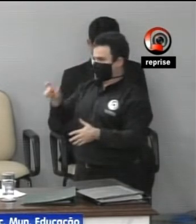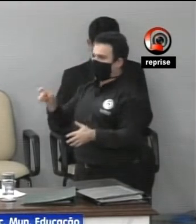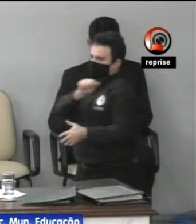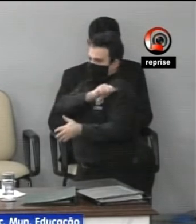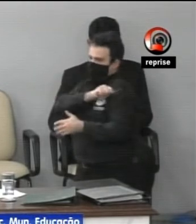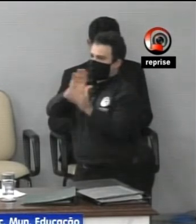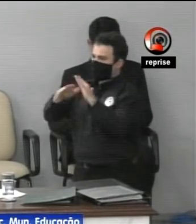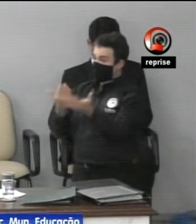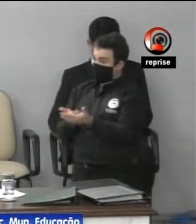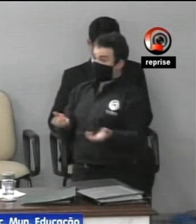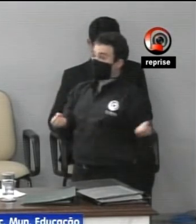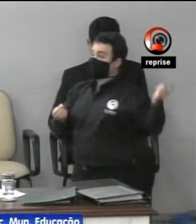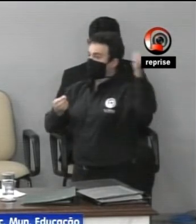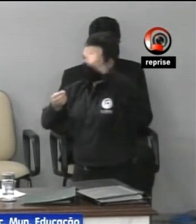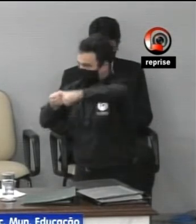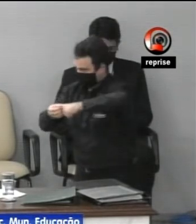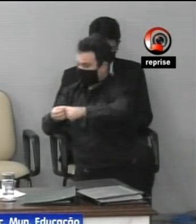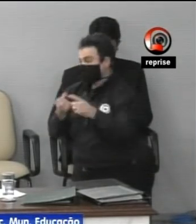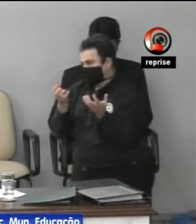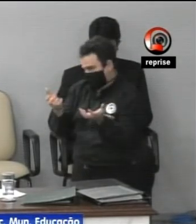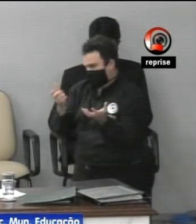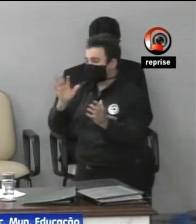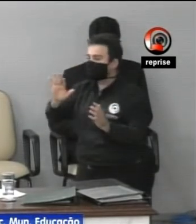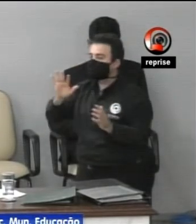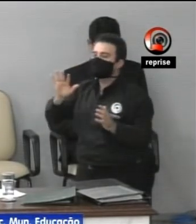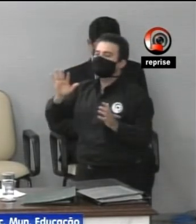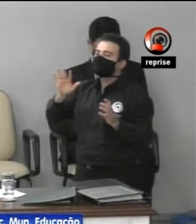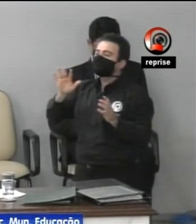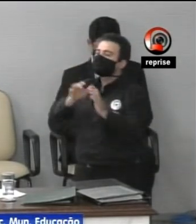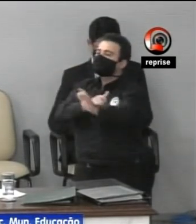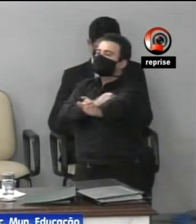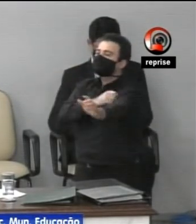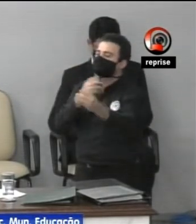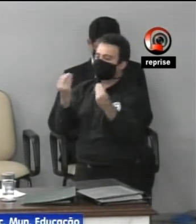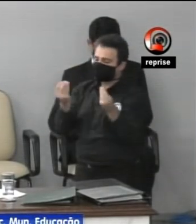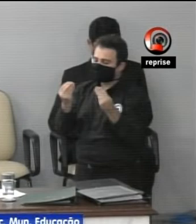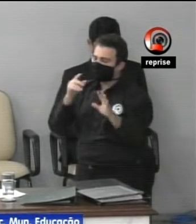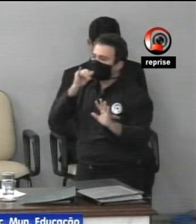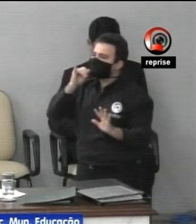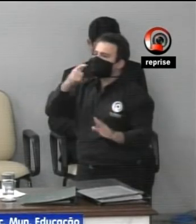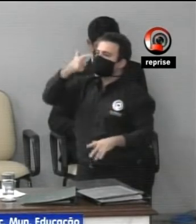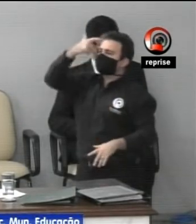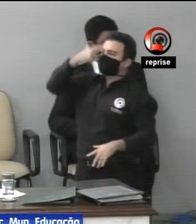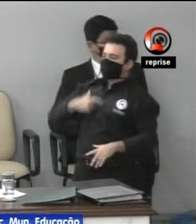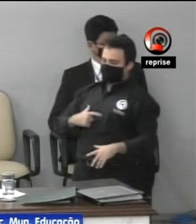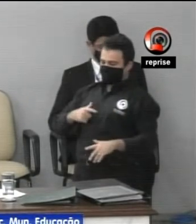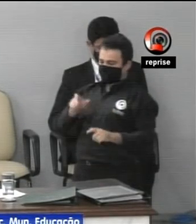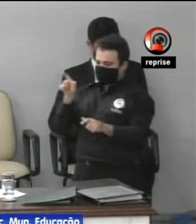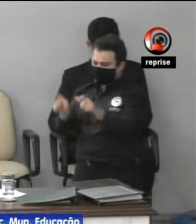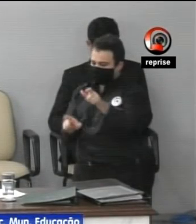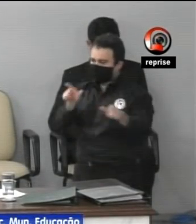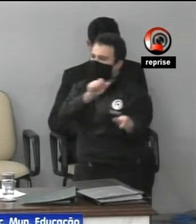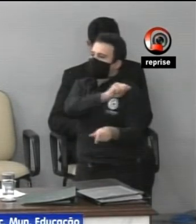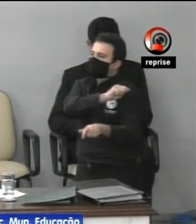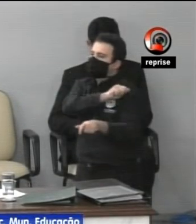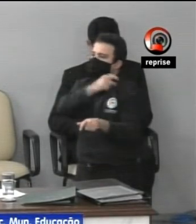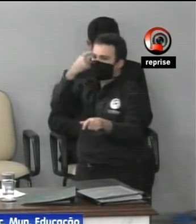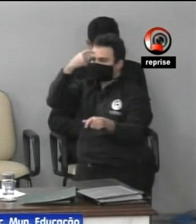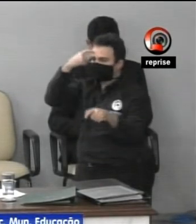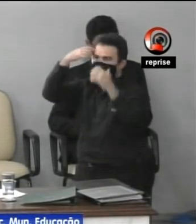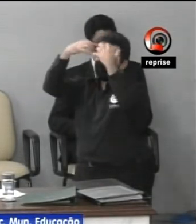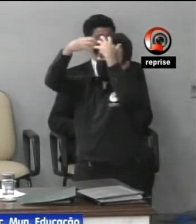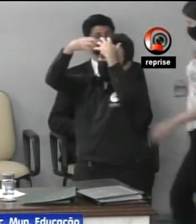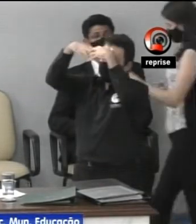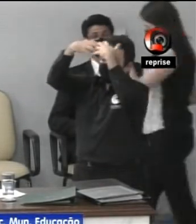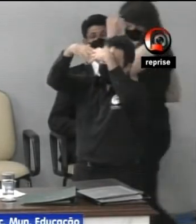do desenvolvimento cognitivo mínimo, pedagógico, um pouco, não estavam na mesma linha dos que estavam dando as